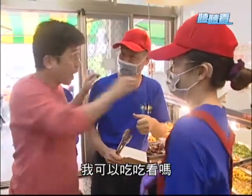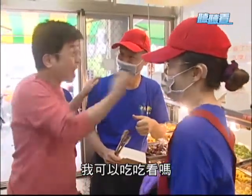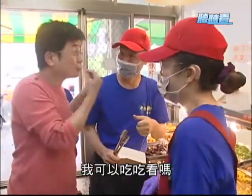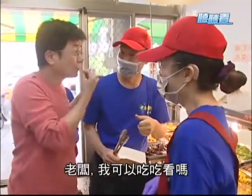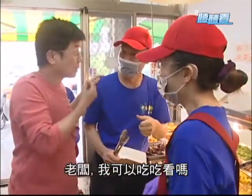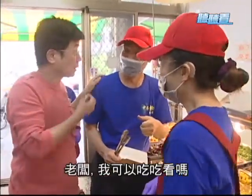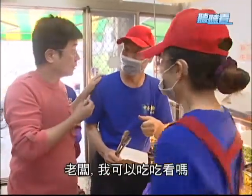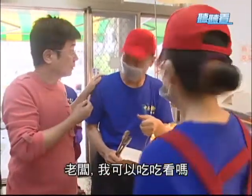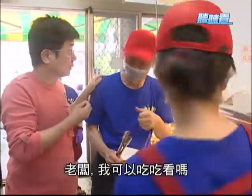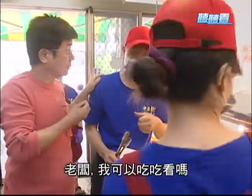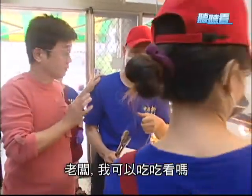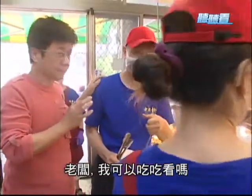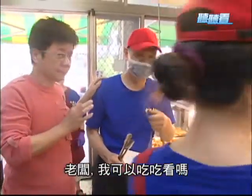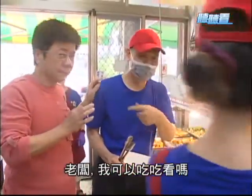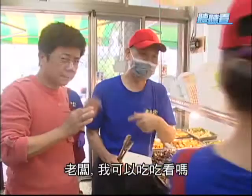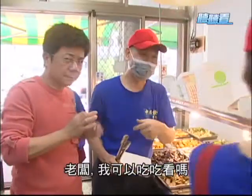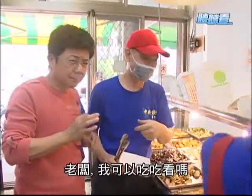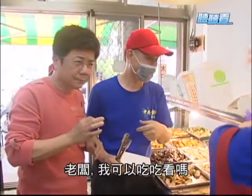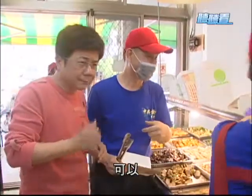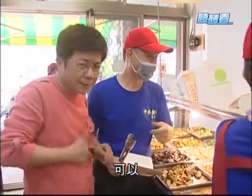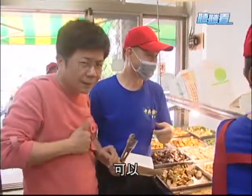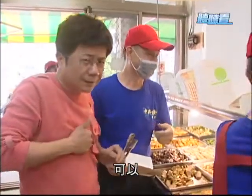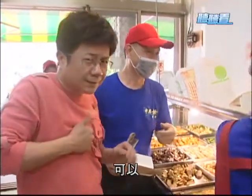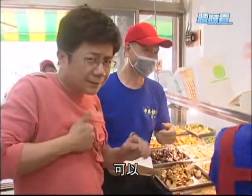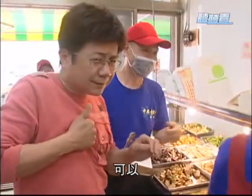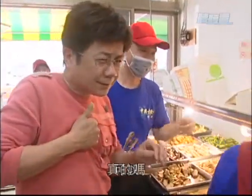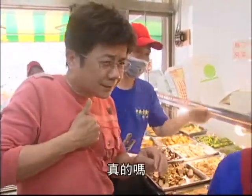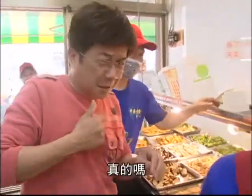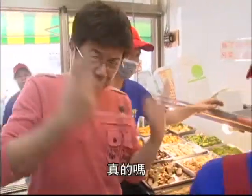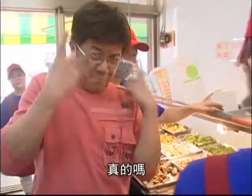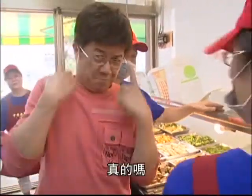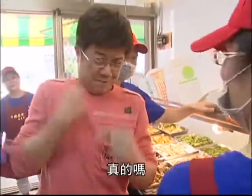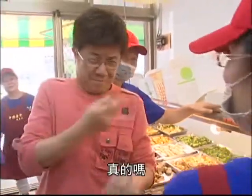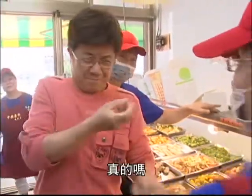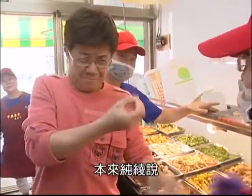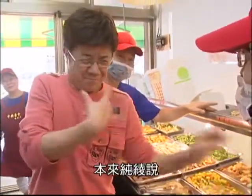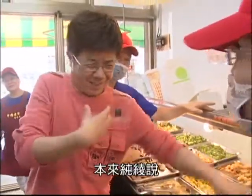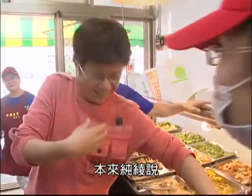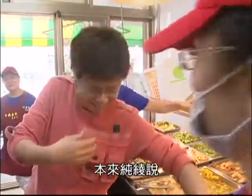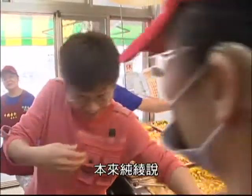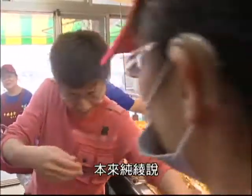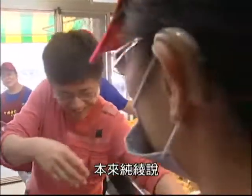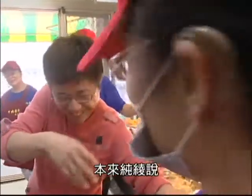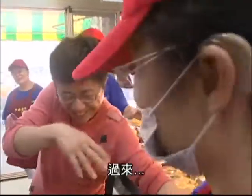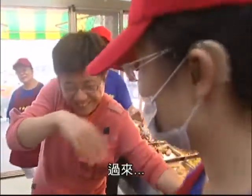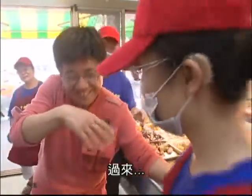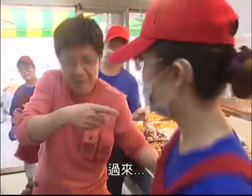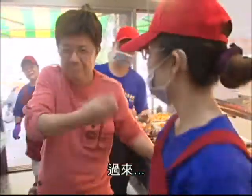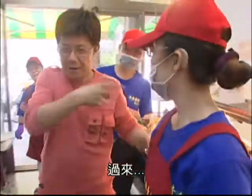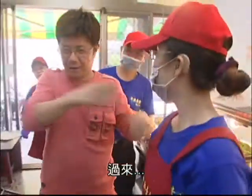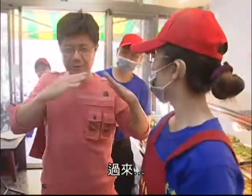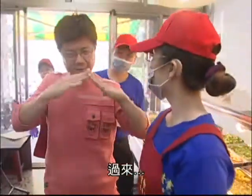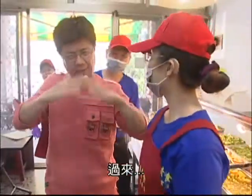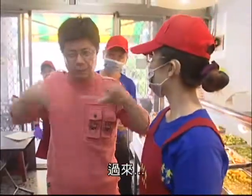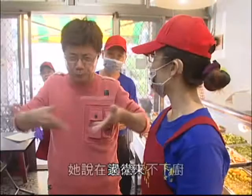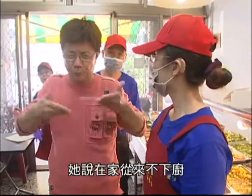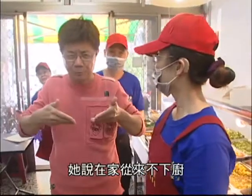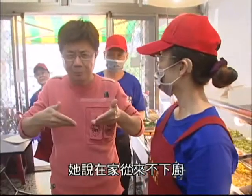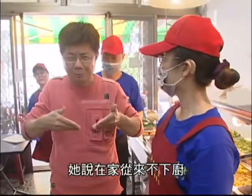老板，我可以吃吃看吗？ 可以。 哎，真的吗？哎，本来纯玲说，哎，过来，过来，过来，过来。哎，他说在家从来不